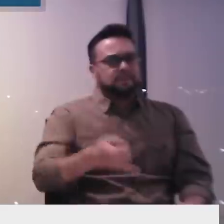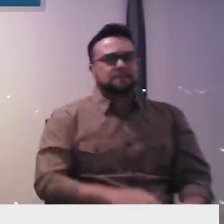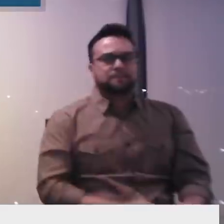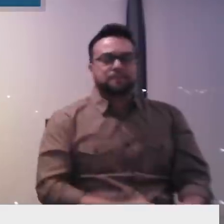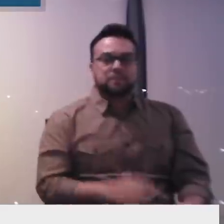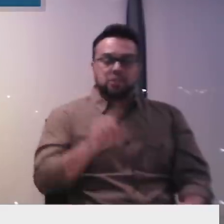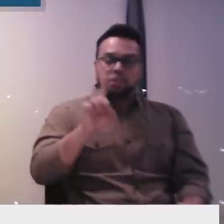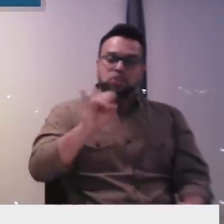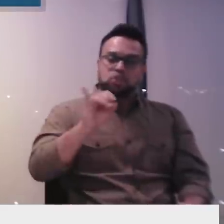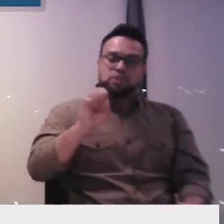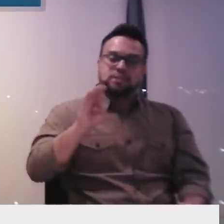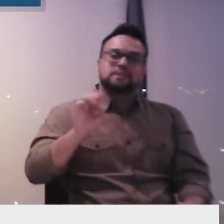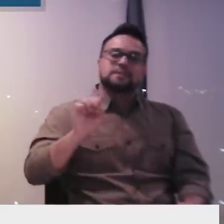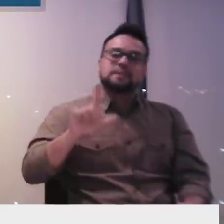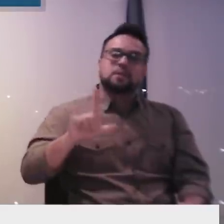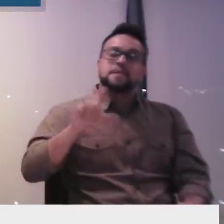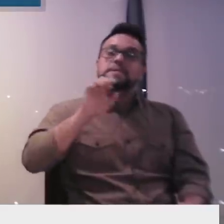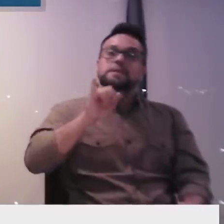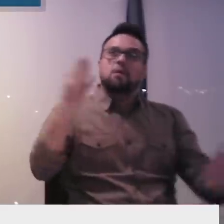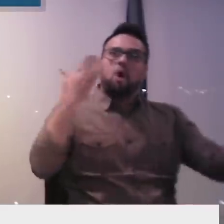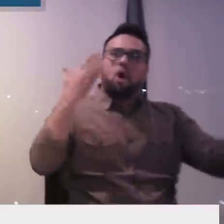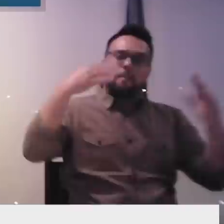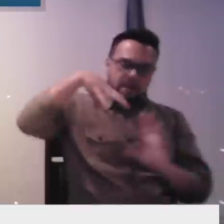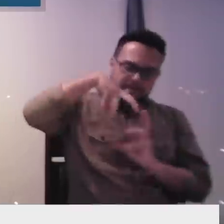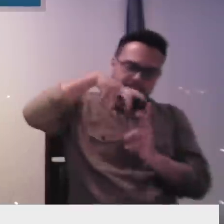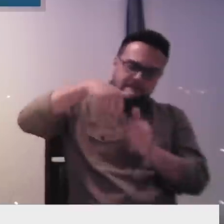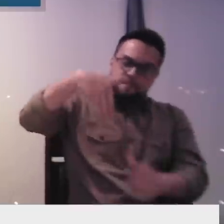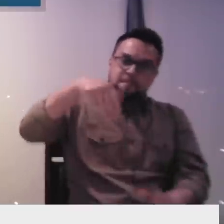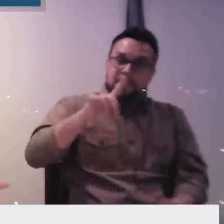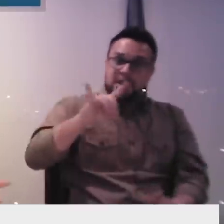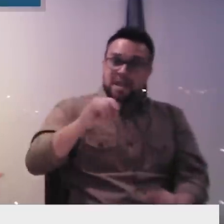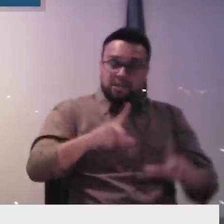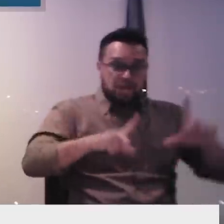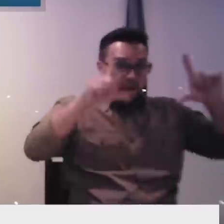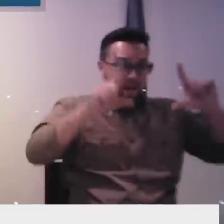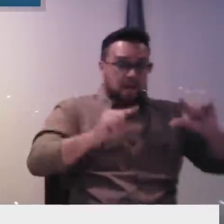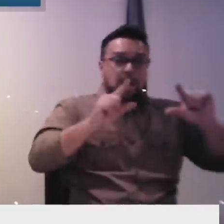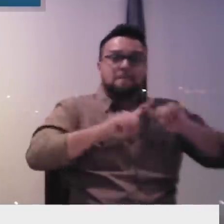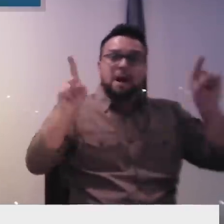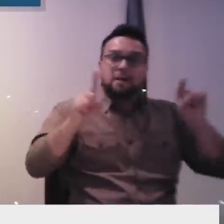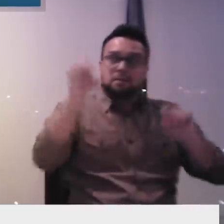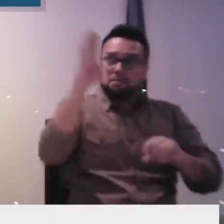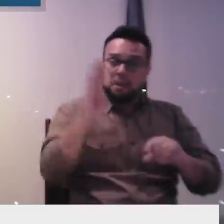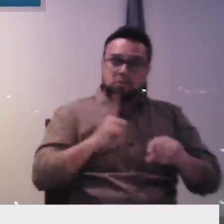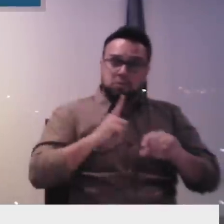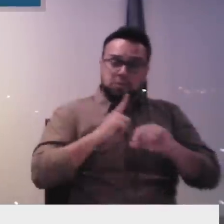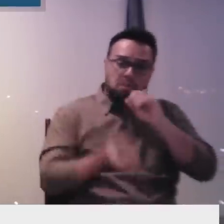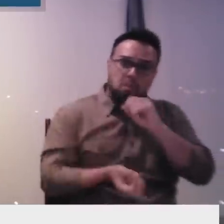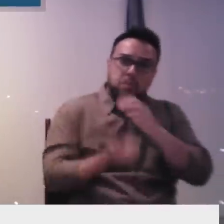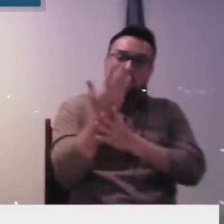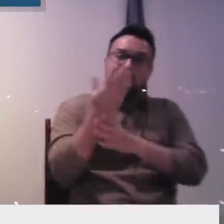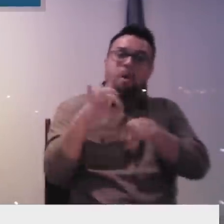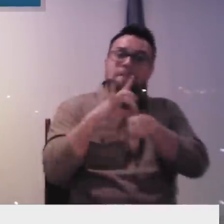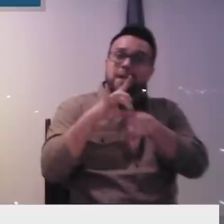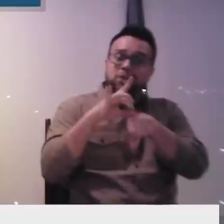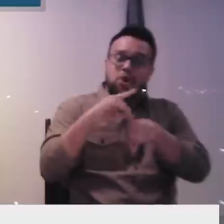Se for pegar a média mundial, estão bem abaixo da média, mas nós somos produtores de petróleo. Tá? Acordo lá